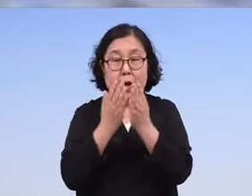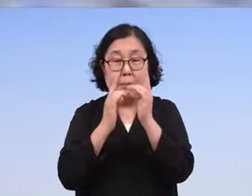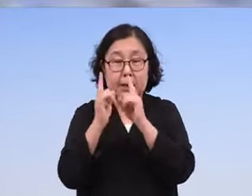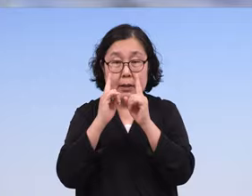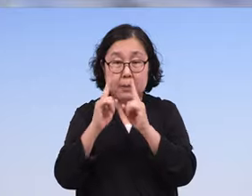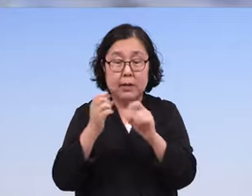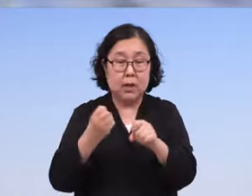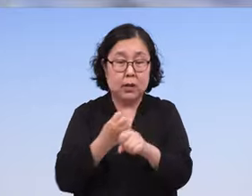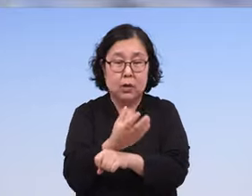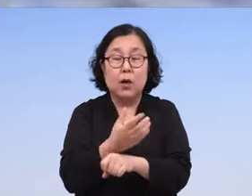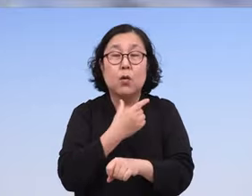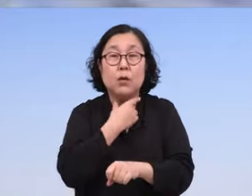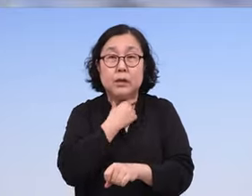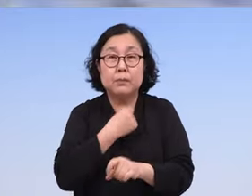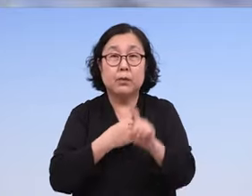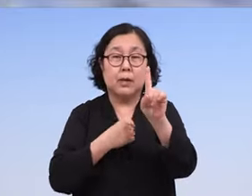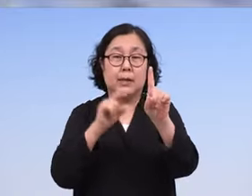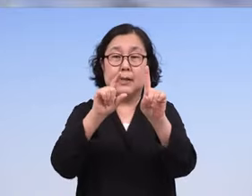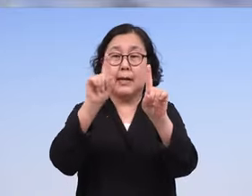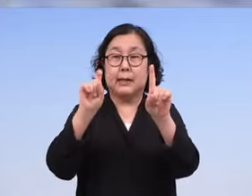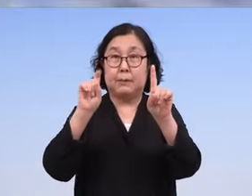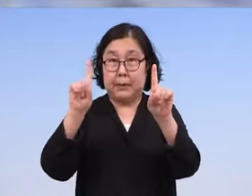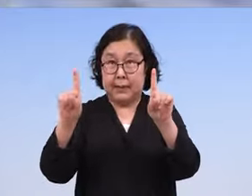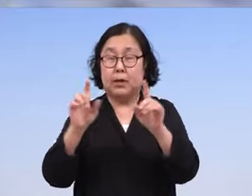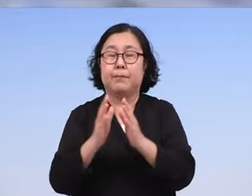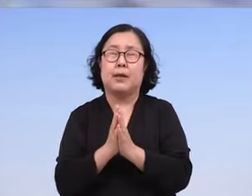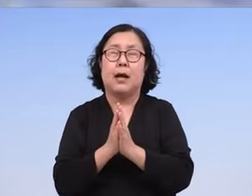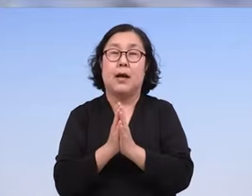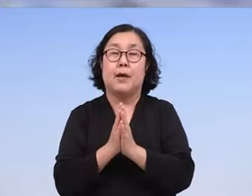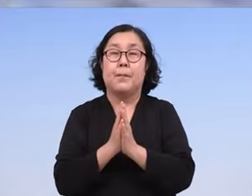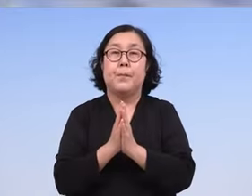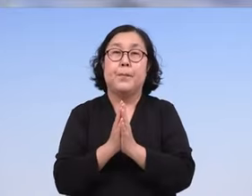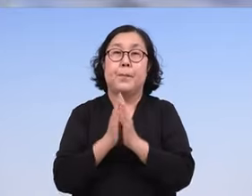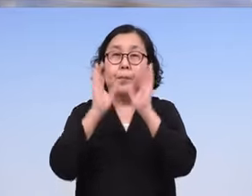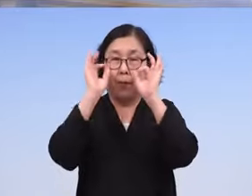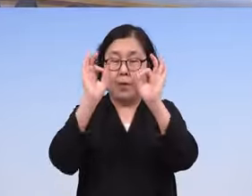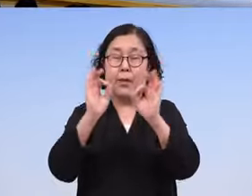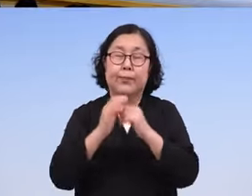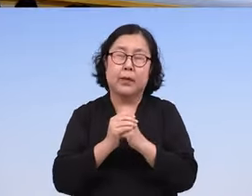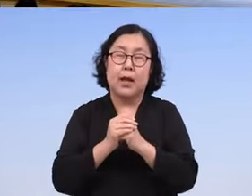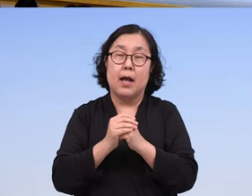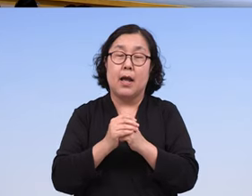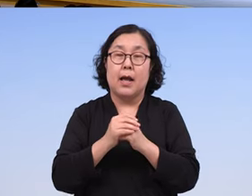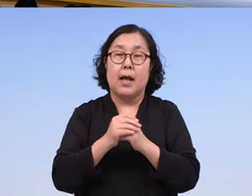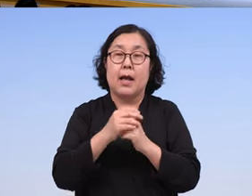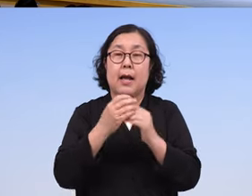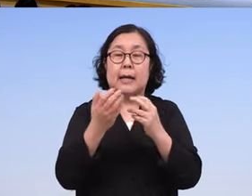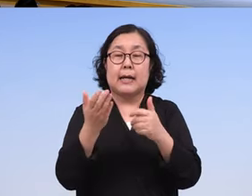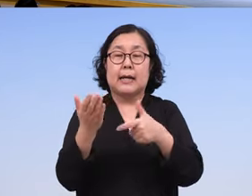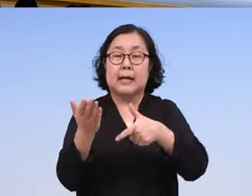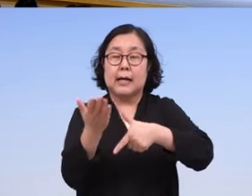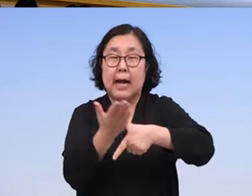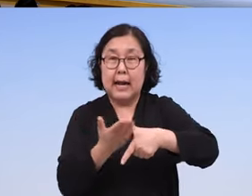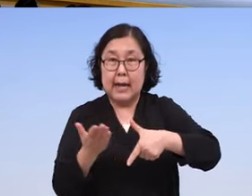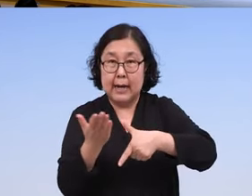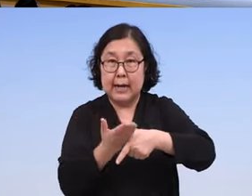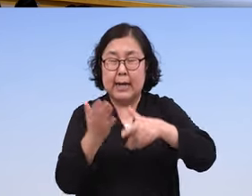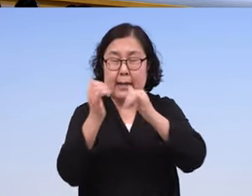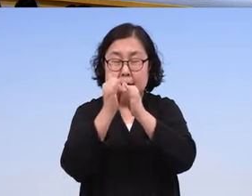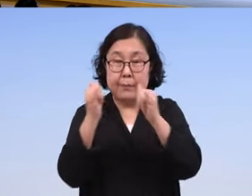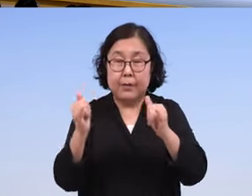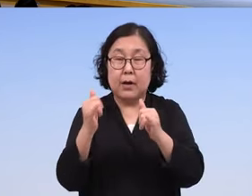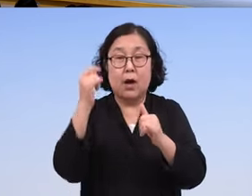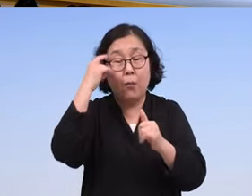오늘 본문에서 전하고 싶은 메시지는 1장 11절이라 생각하는데요. 사도행전 1장 11절을 보십시오. 이르되 갈릴리